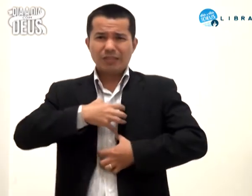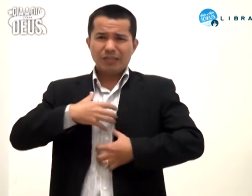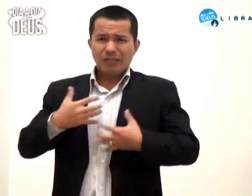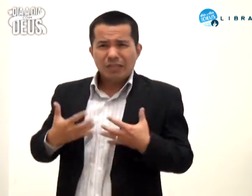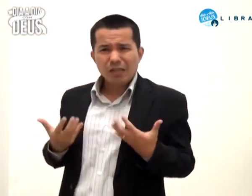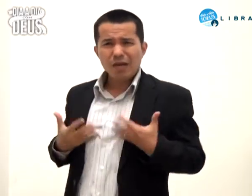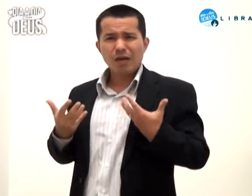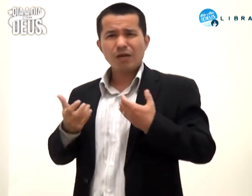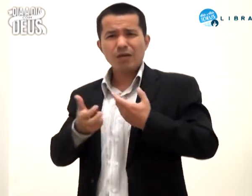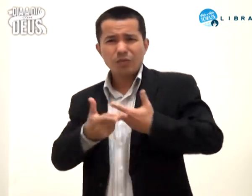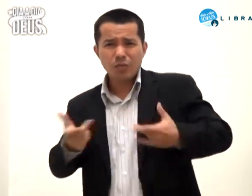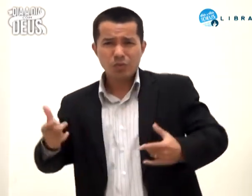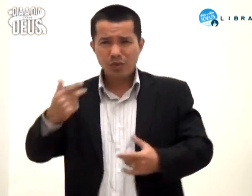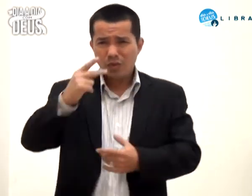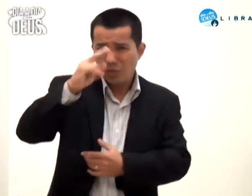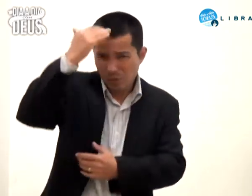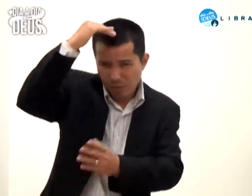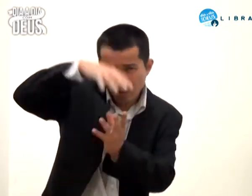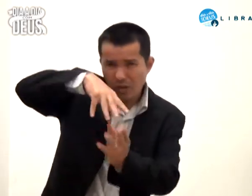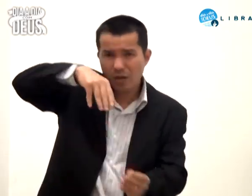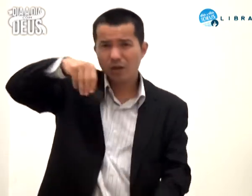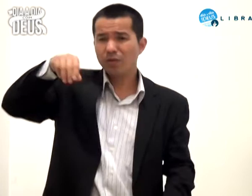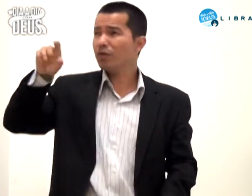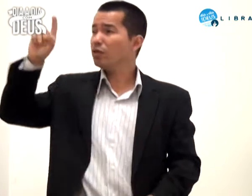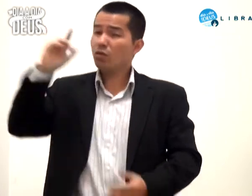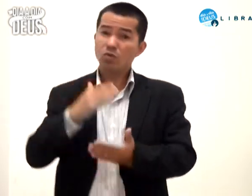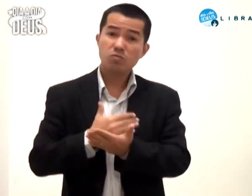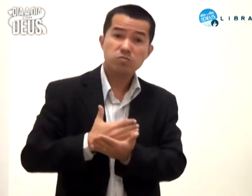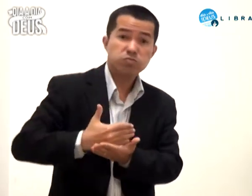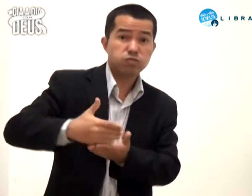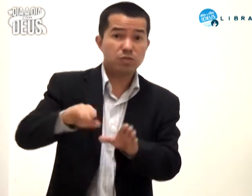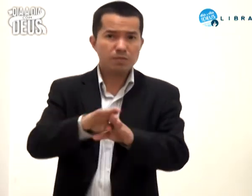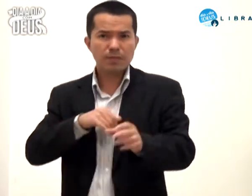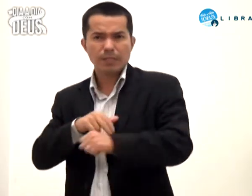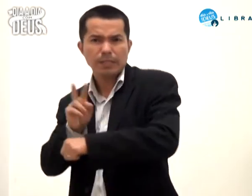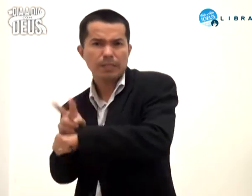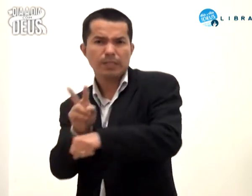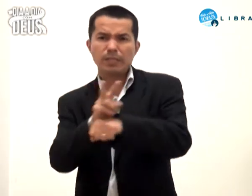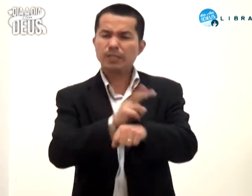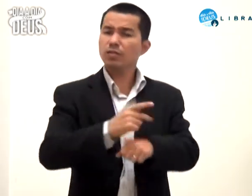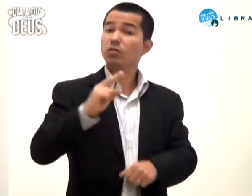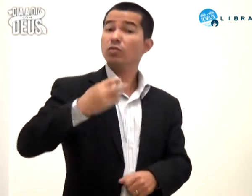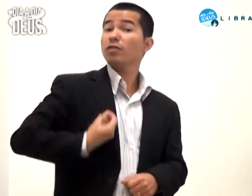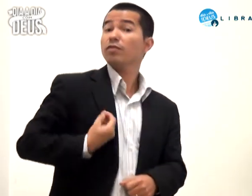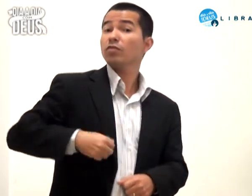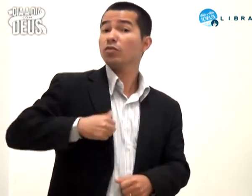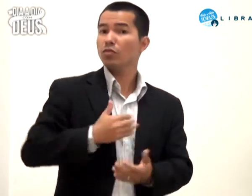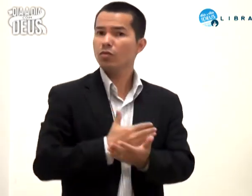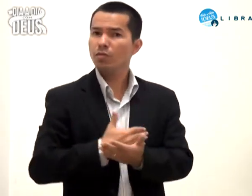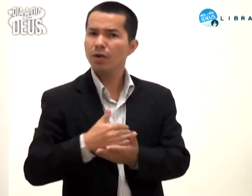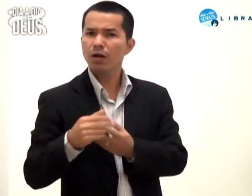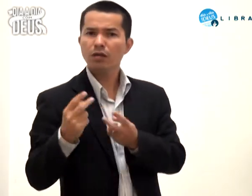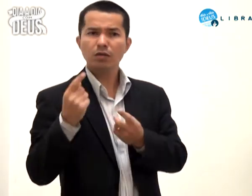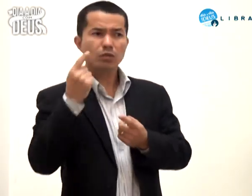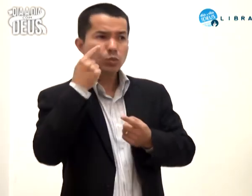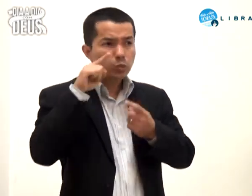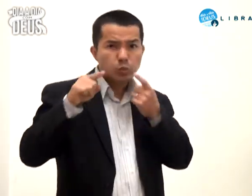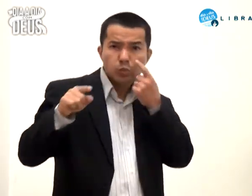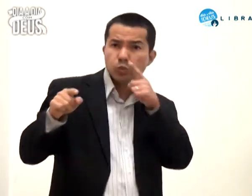segundo o desejo do teu coração, segundo o mover da tua alma, segundo aquilo que Deus começa a